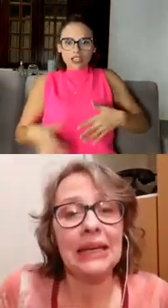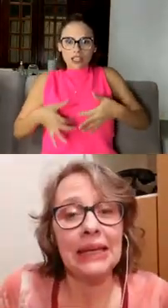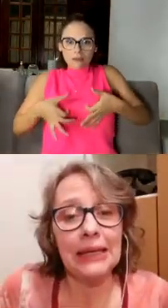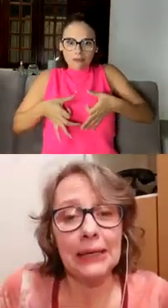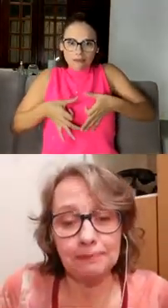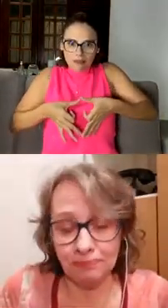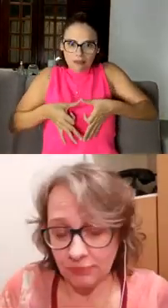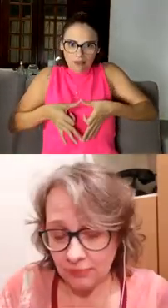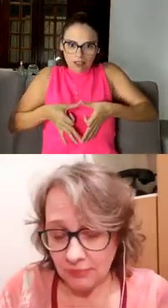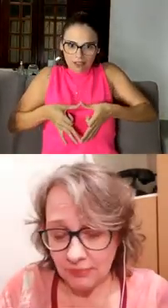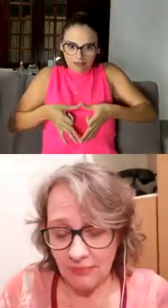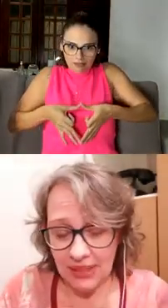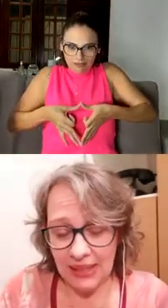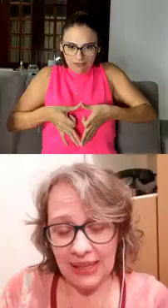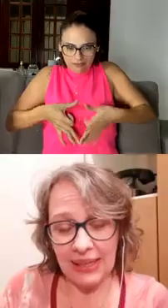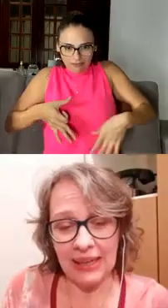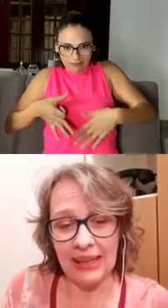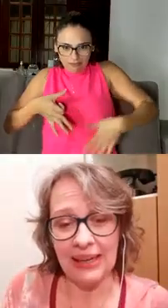E